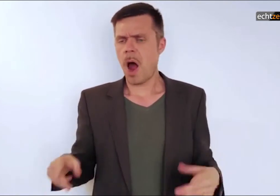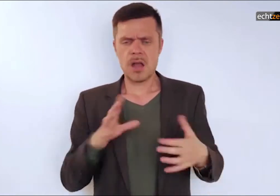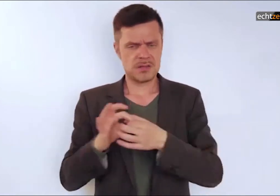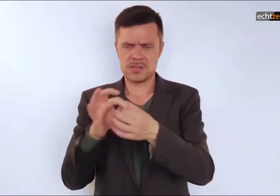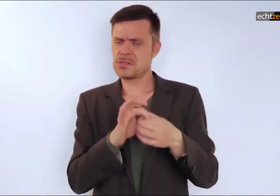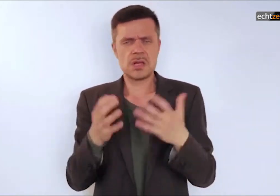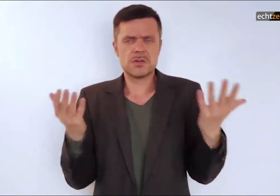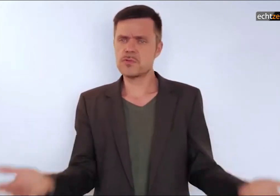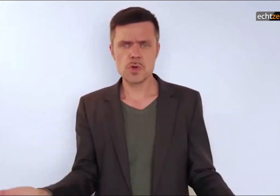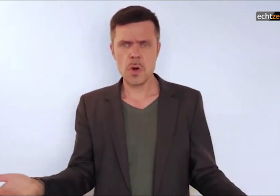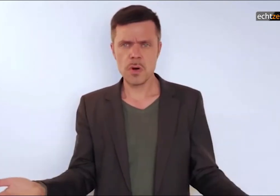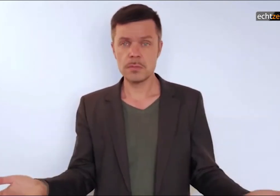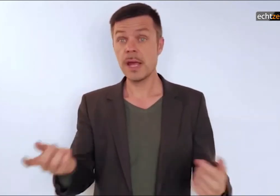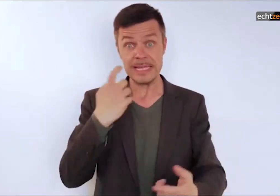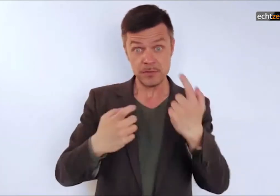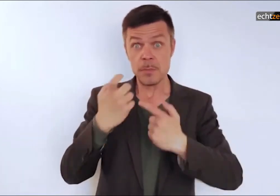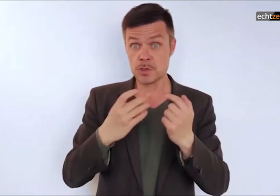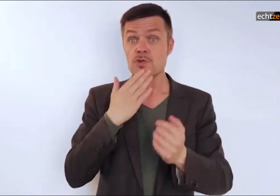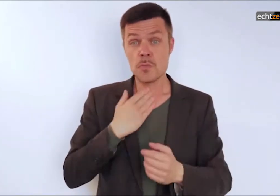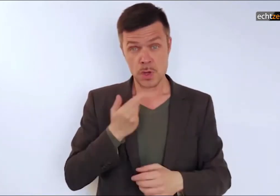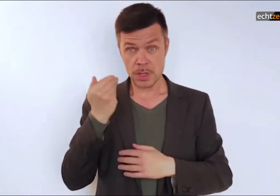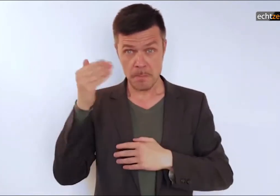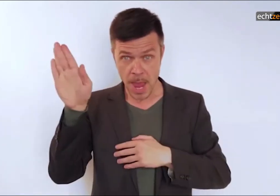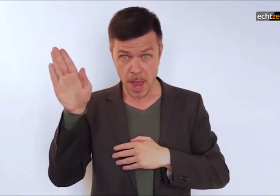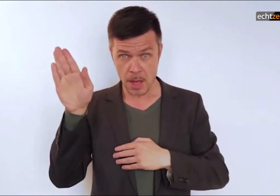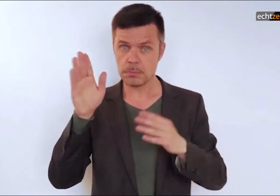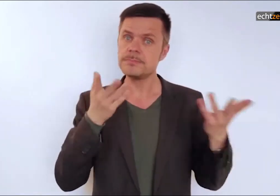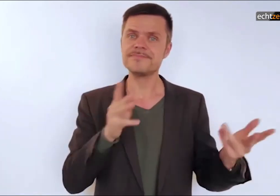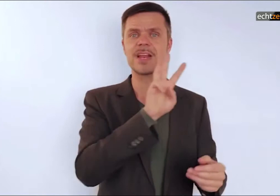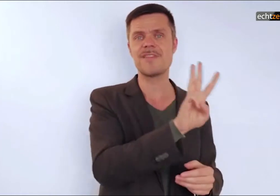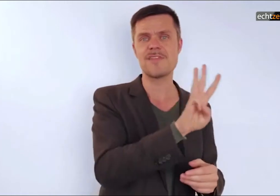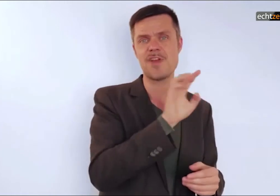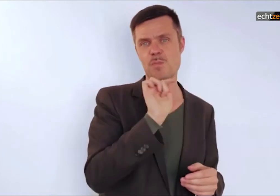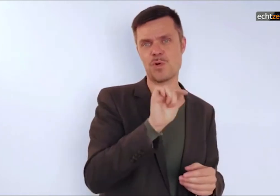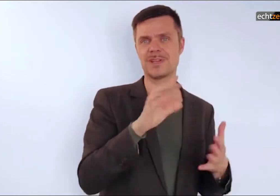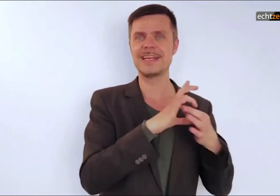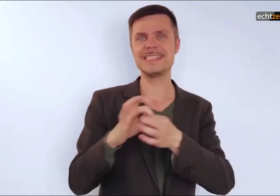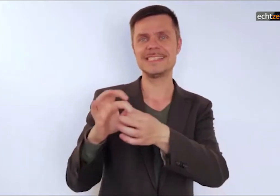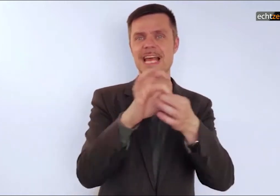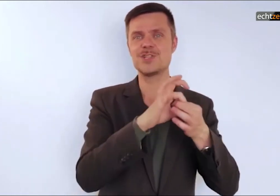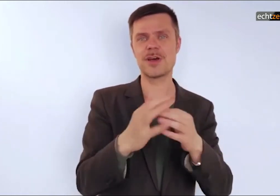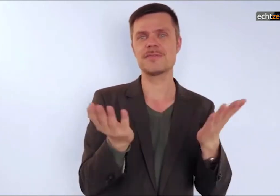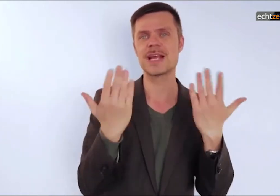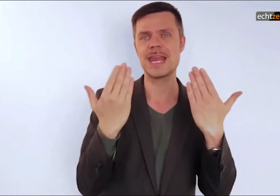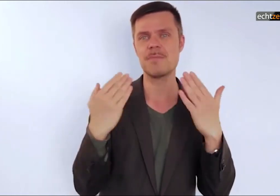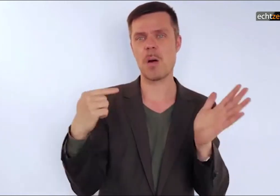werden. Mehr Informationen und Übersetzung www.gesellschaftsklima.at